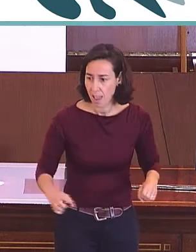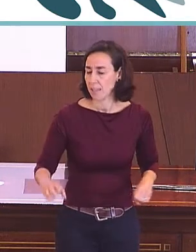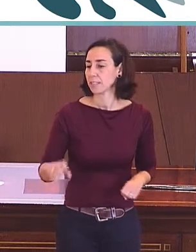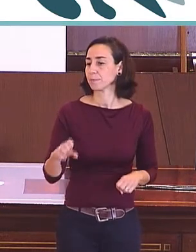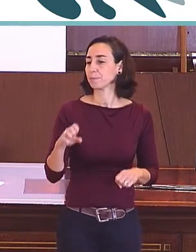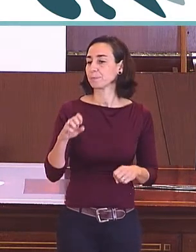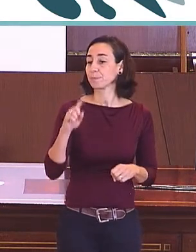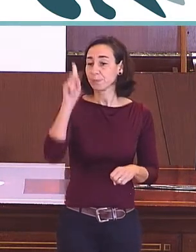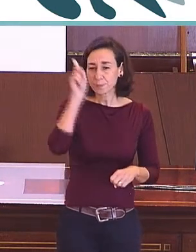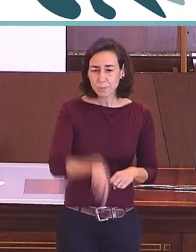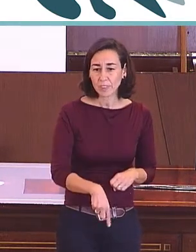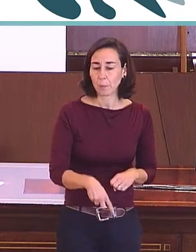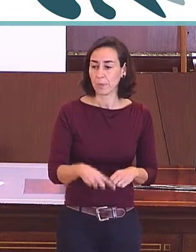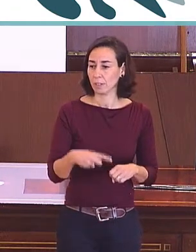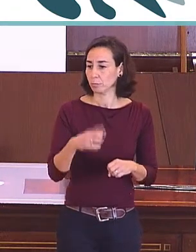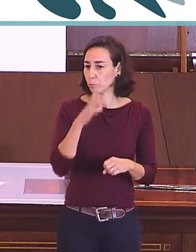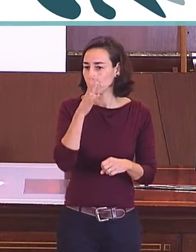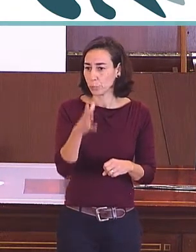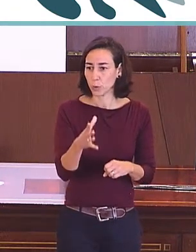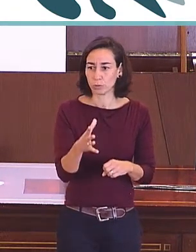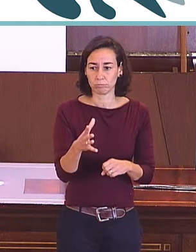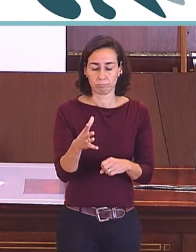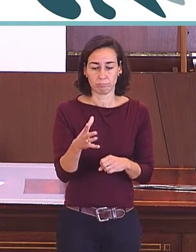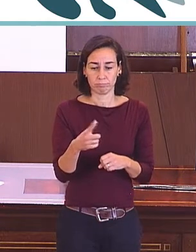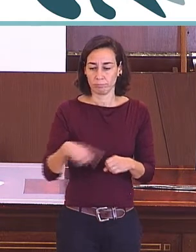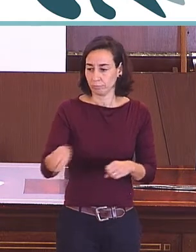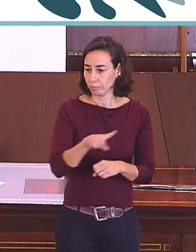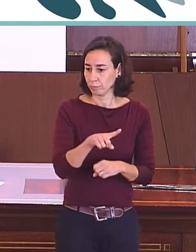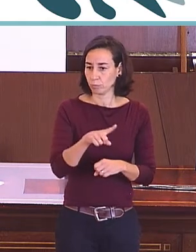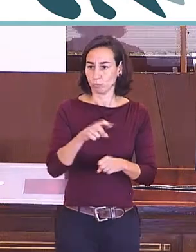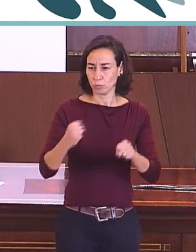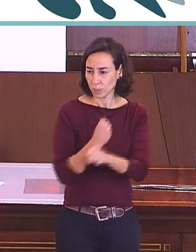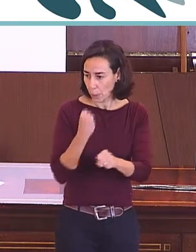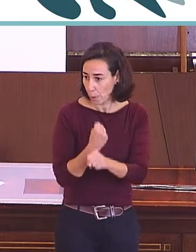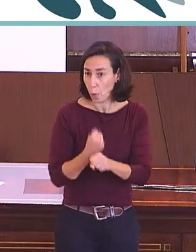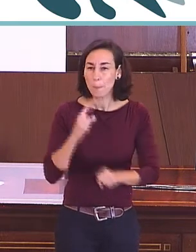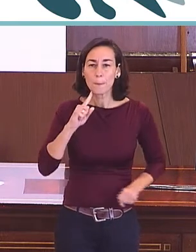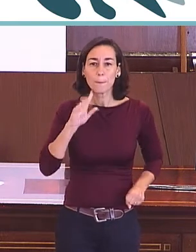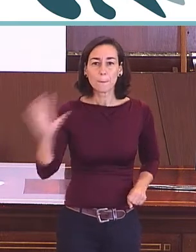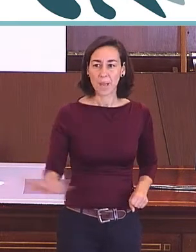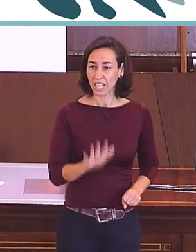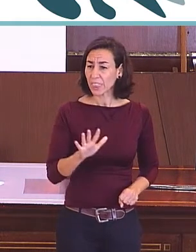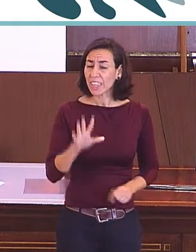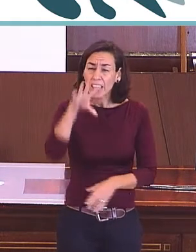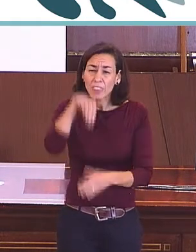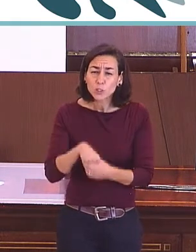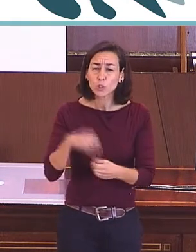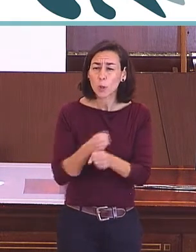enorme e ingente actividad que hace podríamos pensar que trabajan 30 o 40 personas en el centro